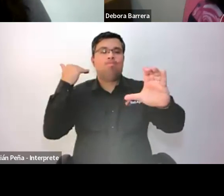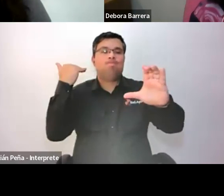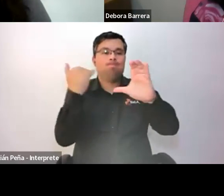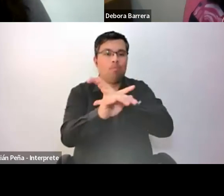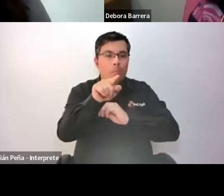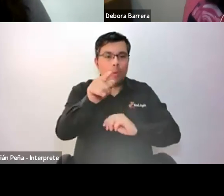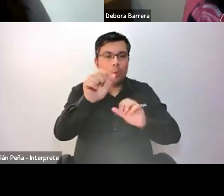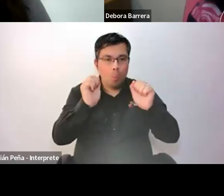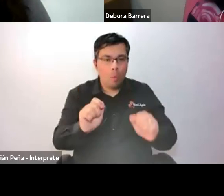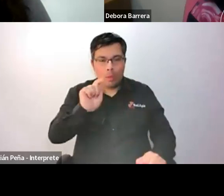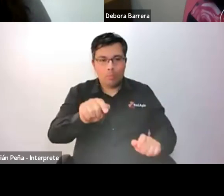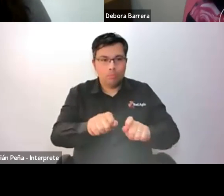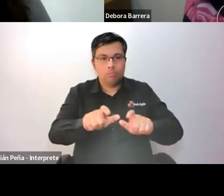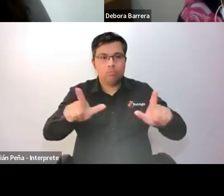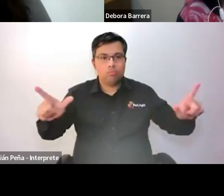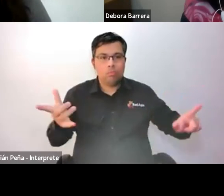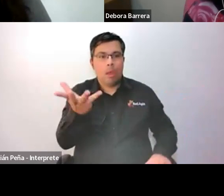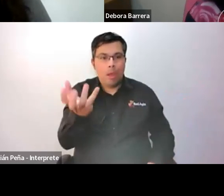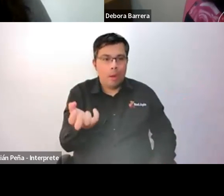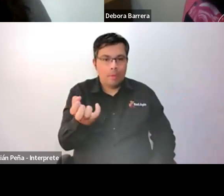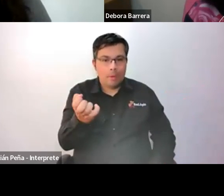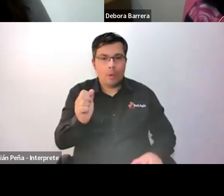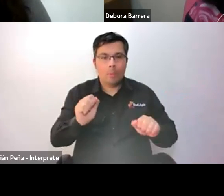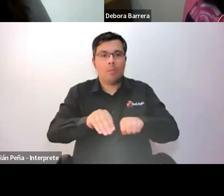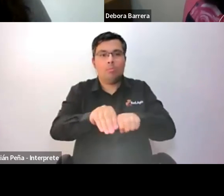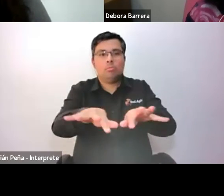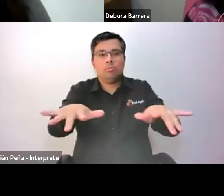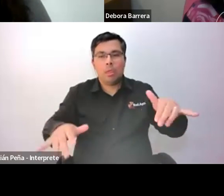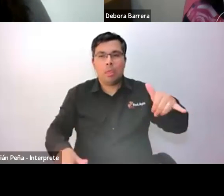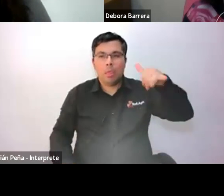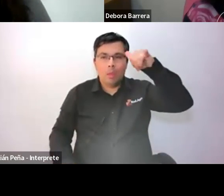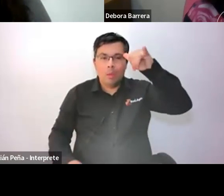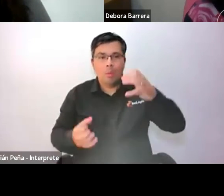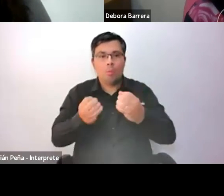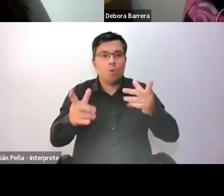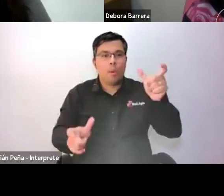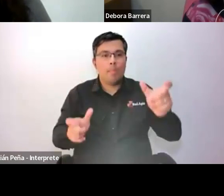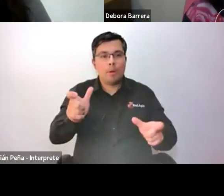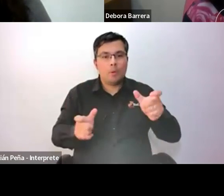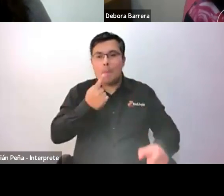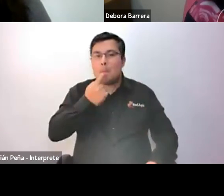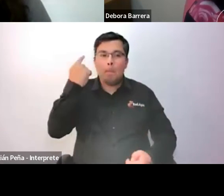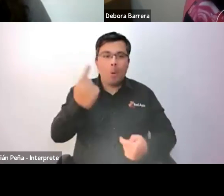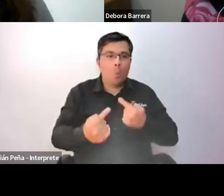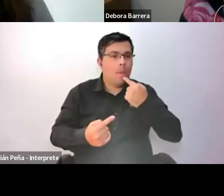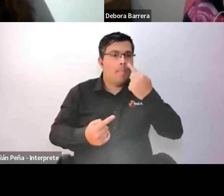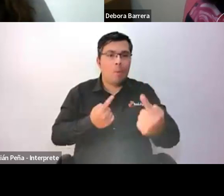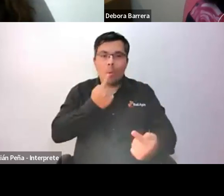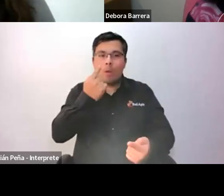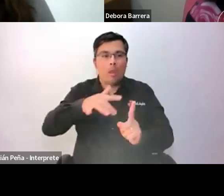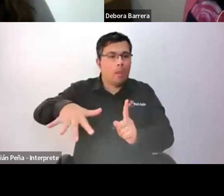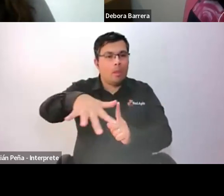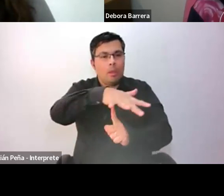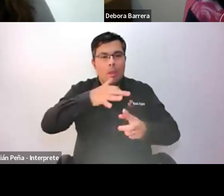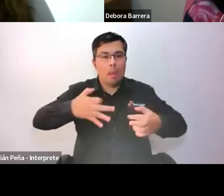pueden difundir. Así que muchas gracias. Nos disculpamos porque muchas personas hicieron preguntas de casos